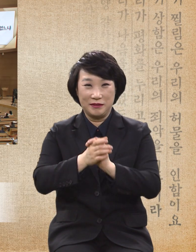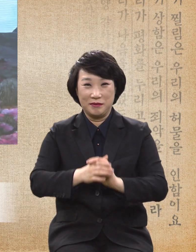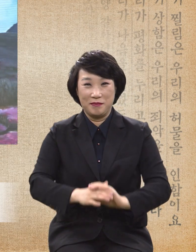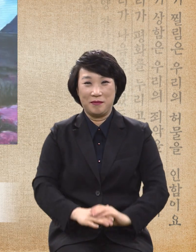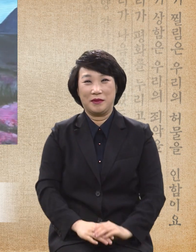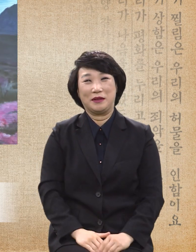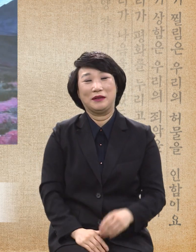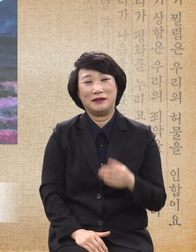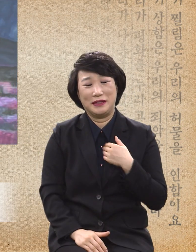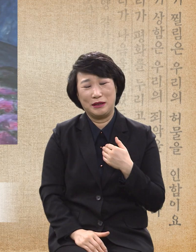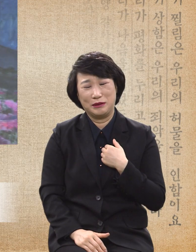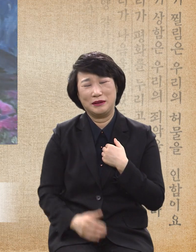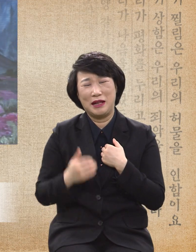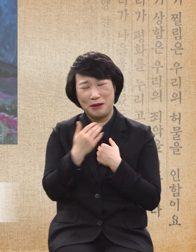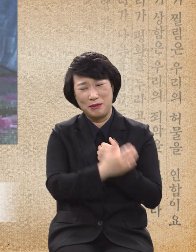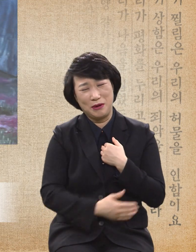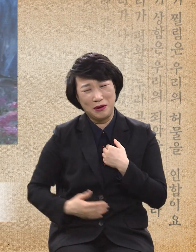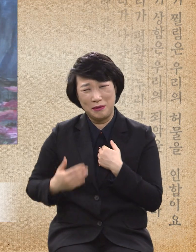저도 내 몸이